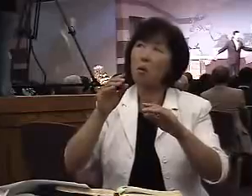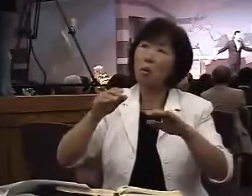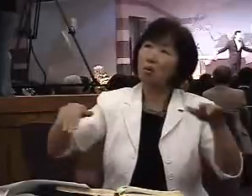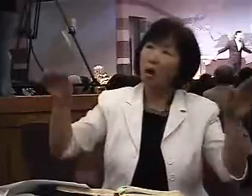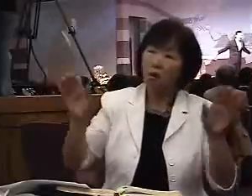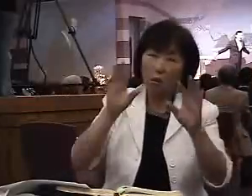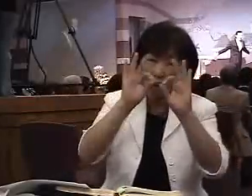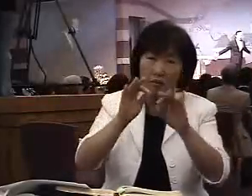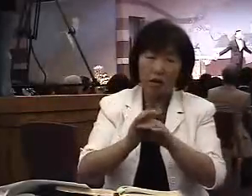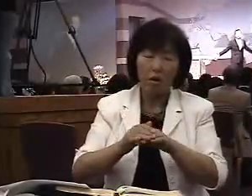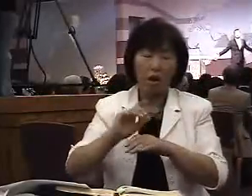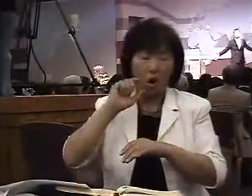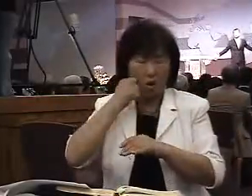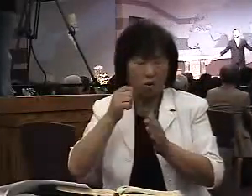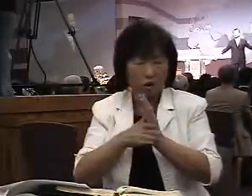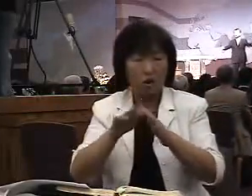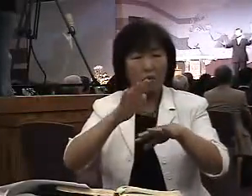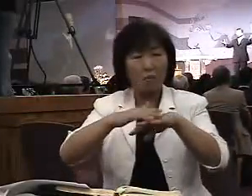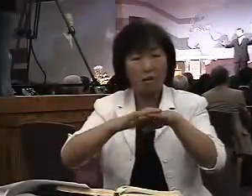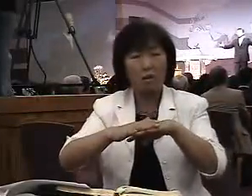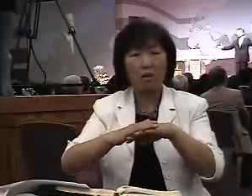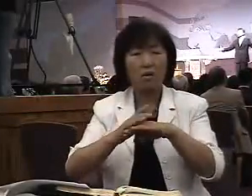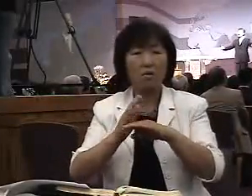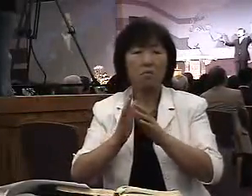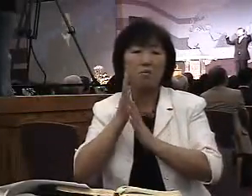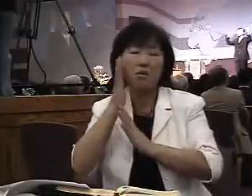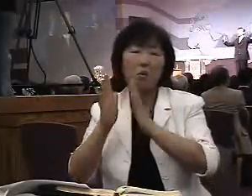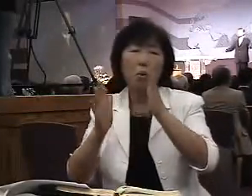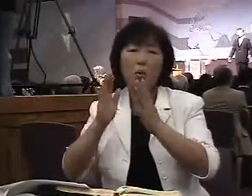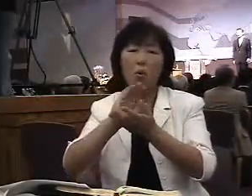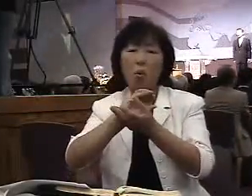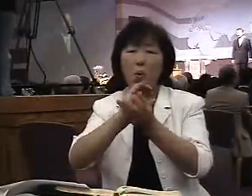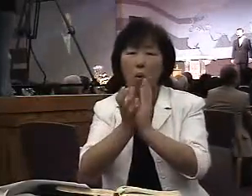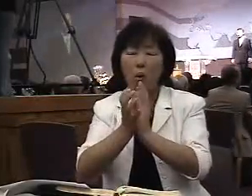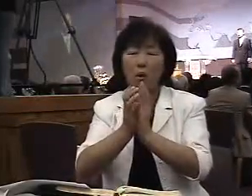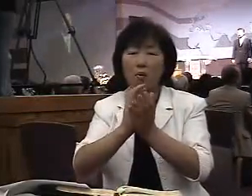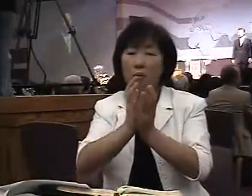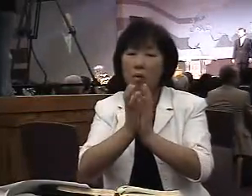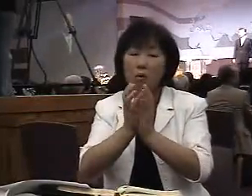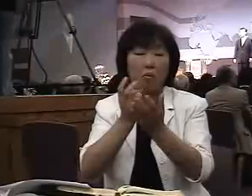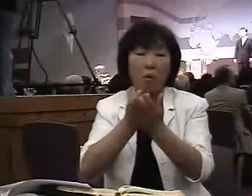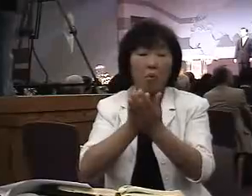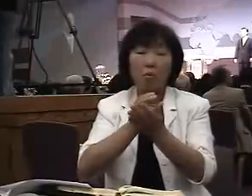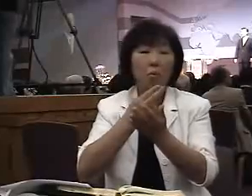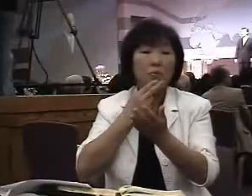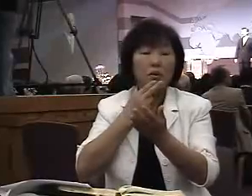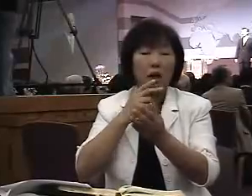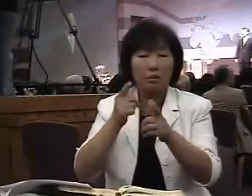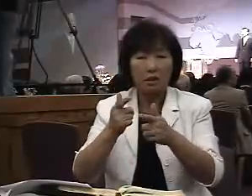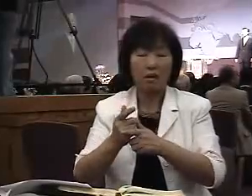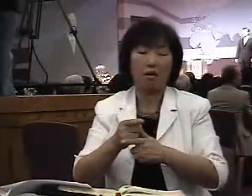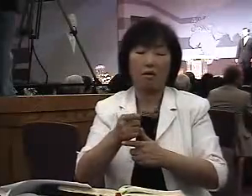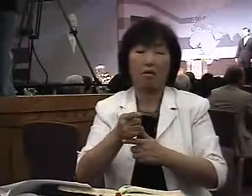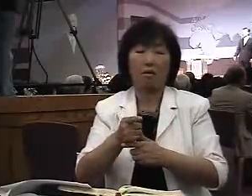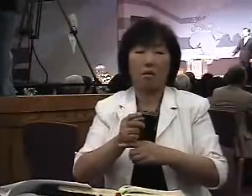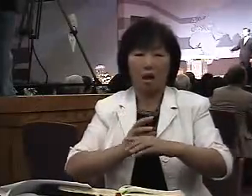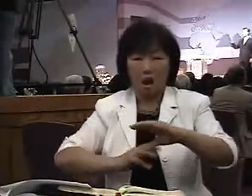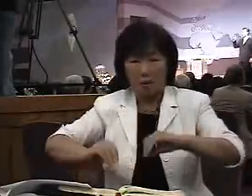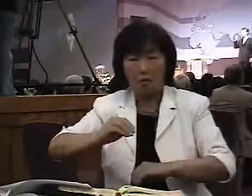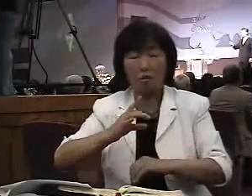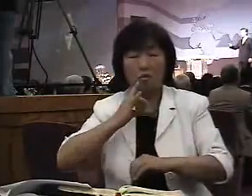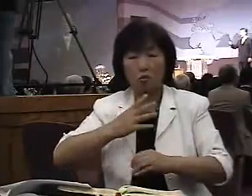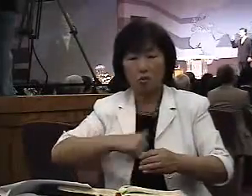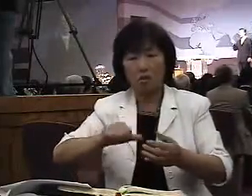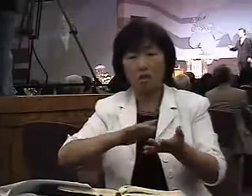때라도 들밭에 피고 있는 그 들꽃이 피지 않는 법을 보았느냐. 하물며 독생자